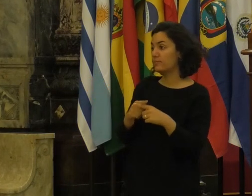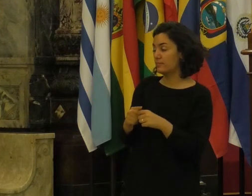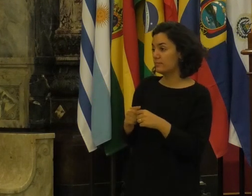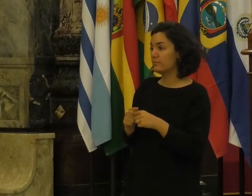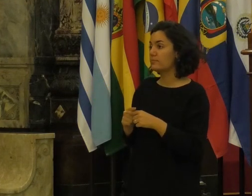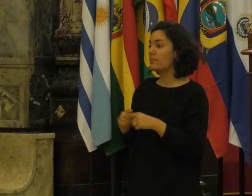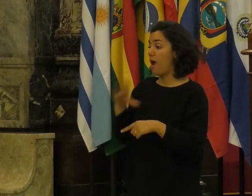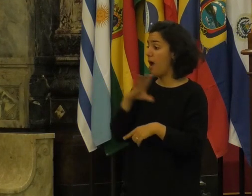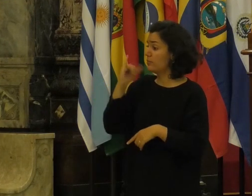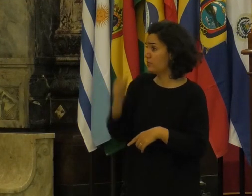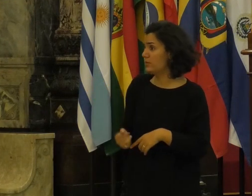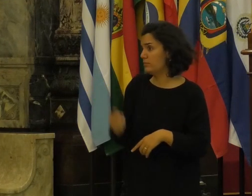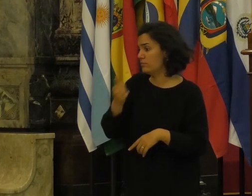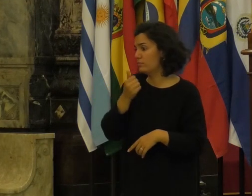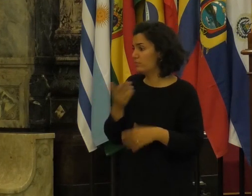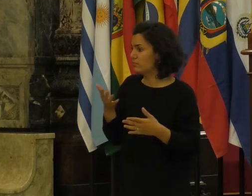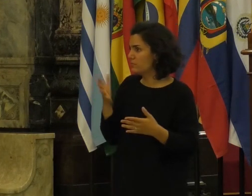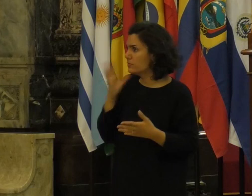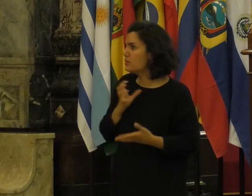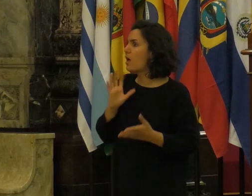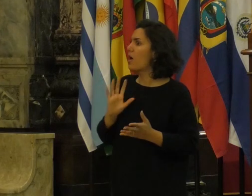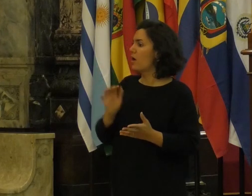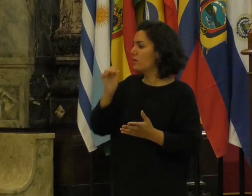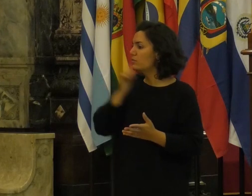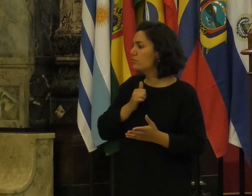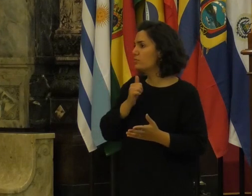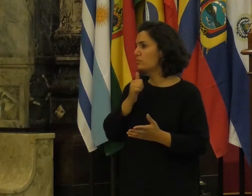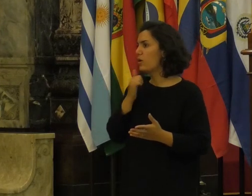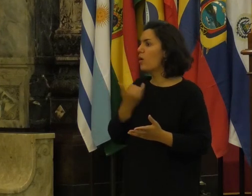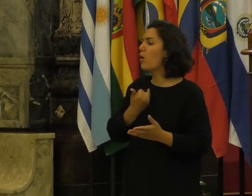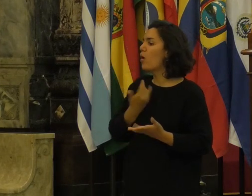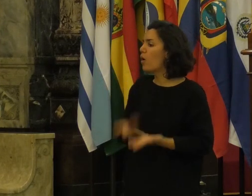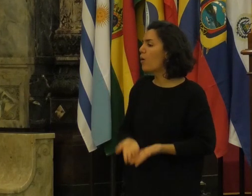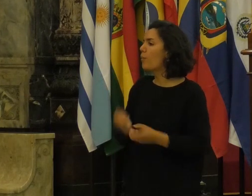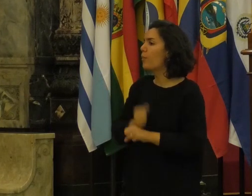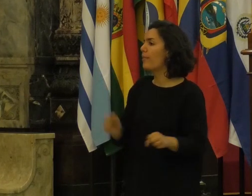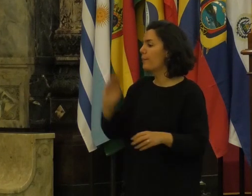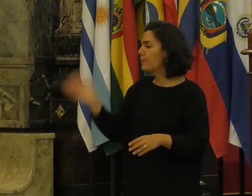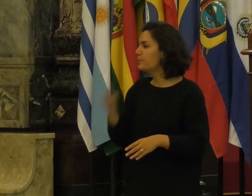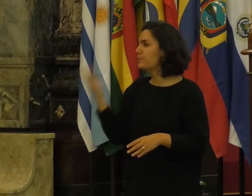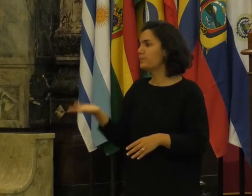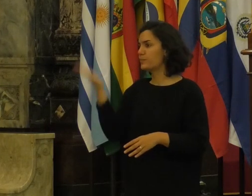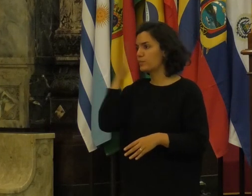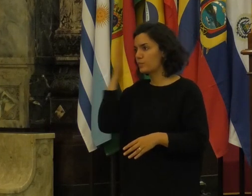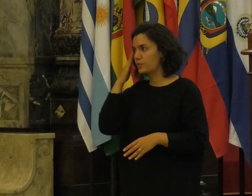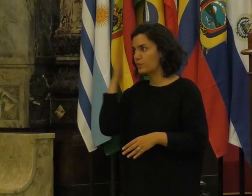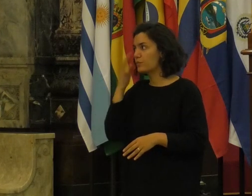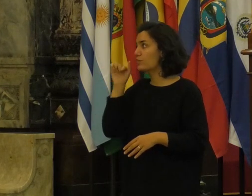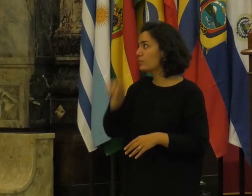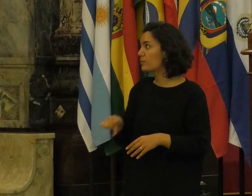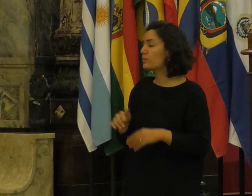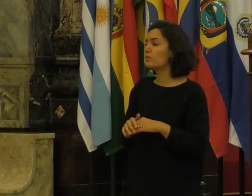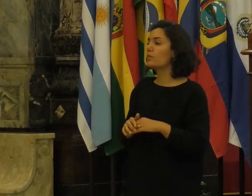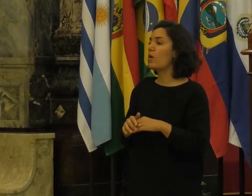Tenemos problemas serios en cómo se genera el conocimiento. Y hay evidencias de problemas